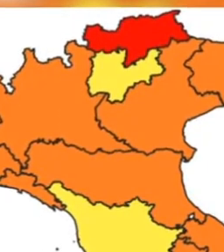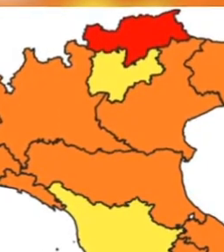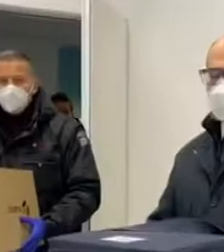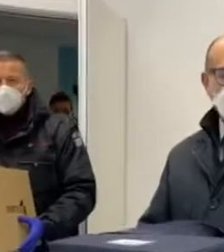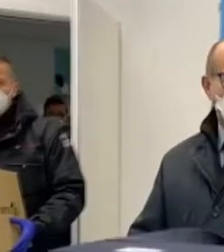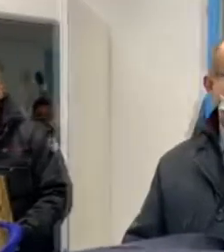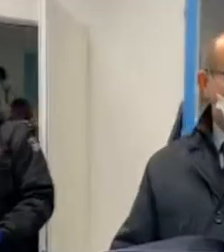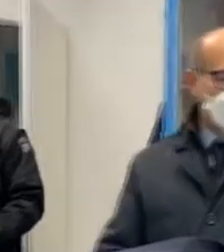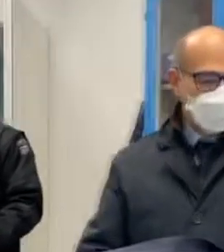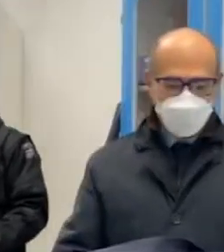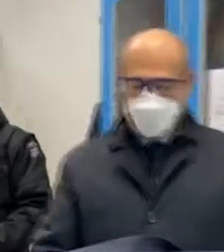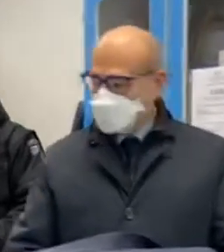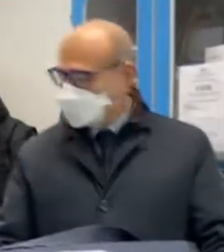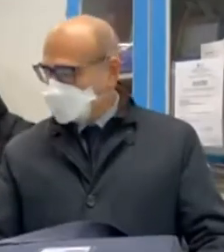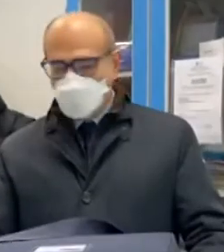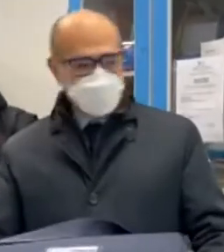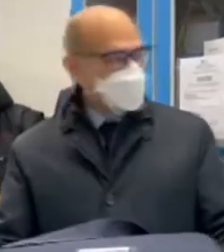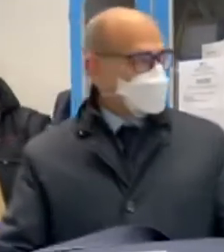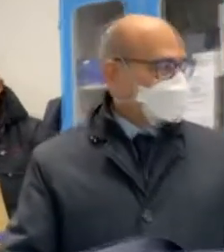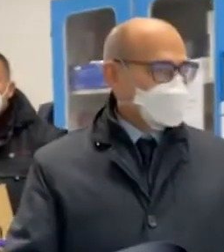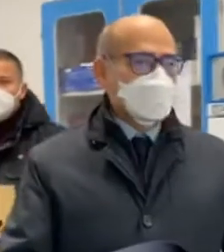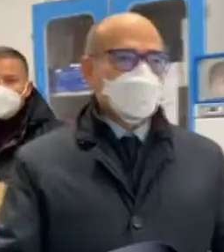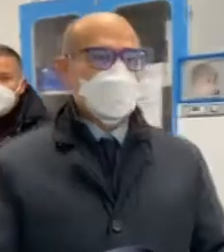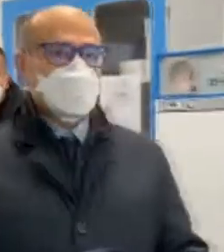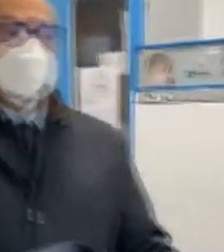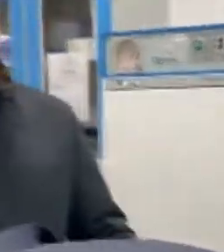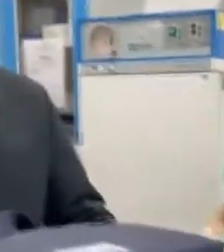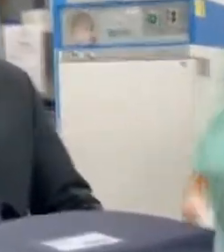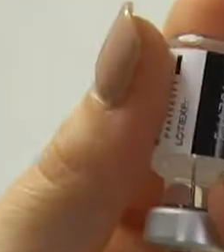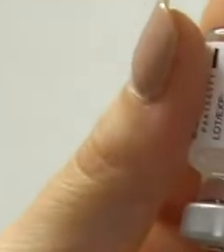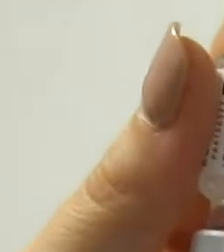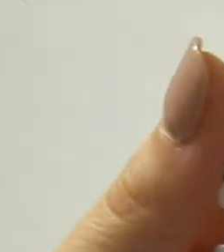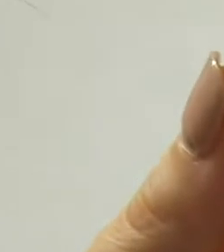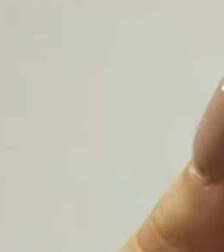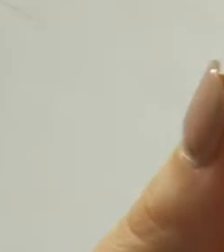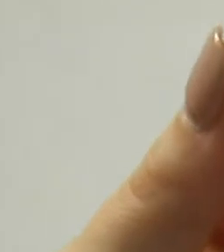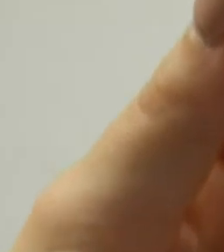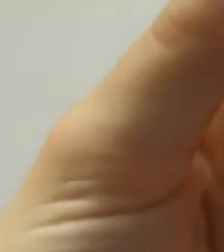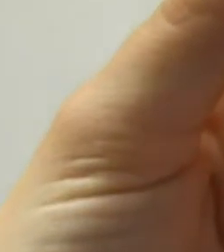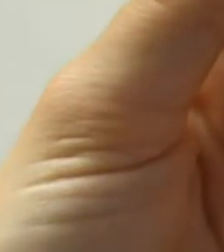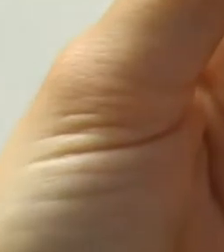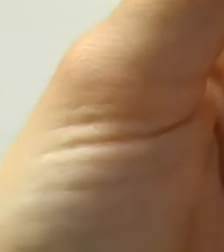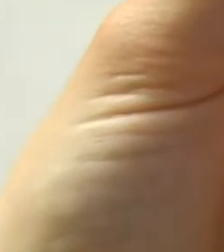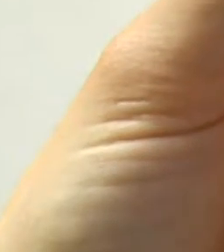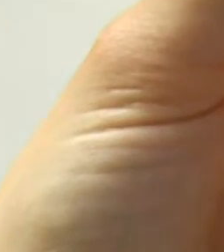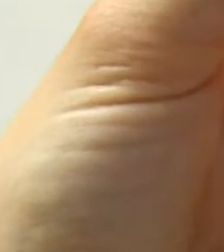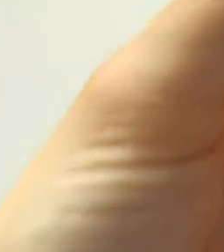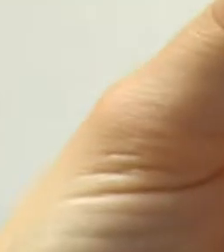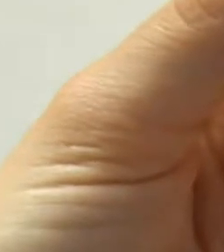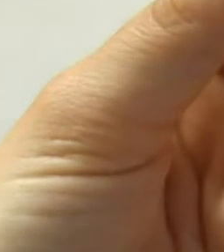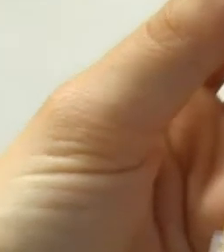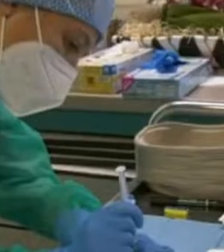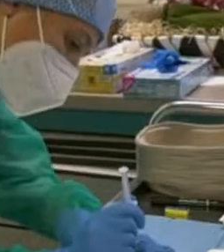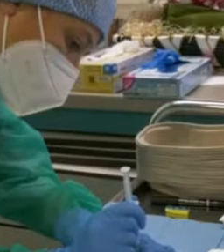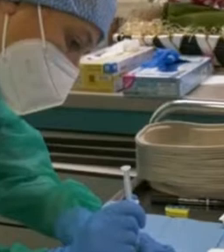regioni ma il fronte caldo di questi ultimi giorni riguarda le forniture dei vaccini stanno arrivando in queste ore in diverse regioni le prime il fiale fighter delle circa